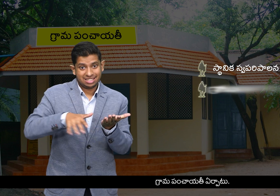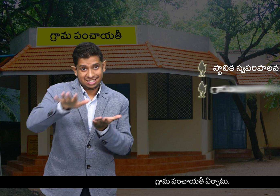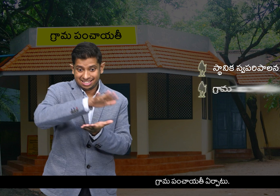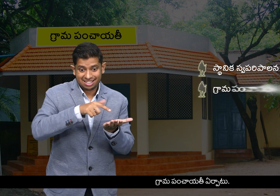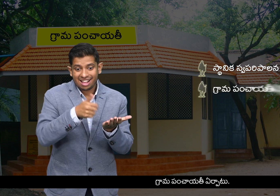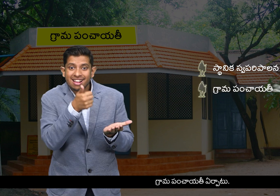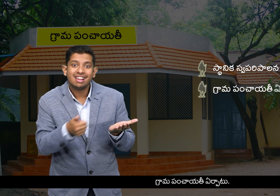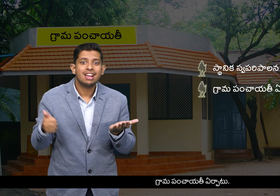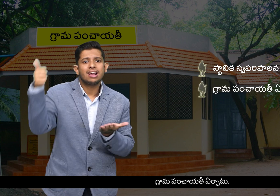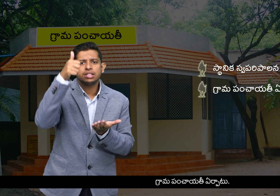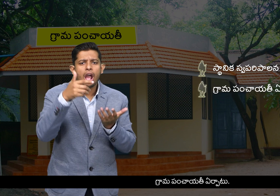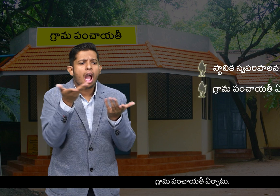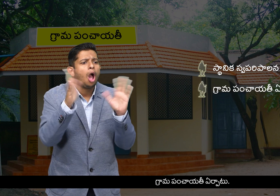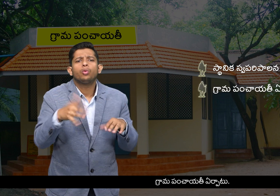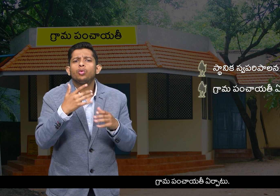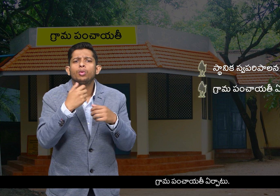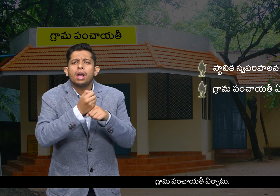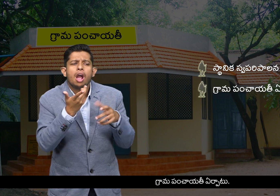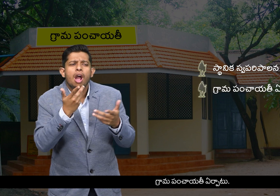గ్రామ పంచాయతీ ఏర్పాటు,